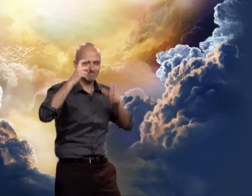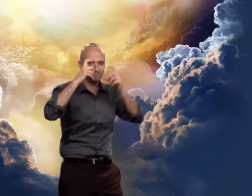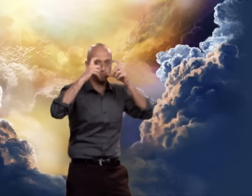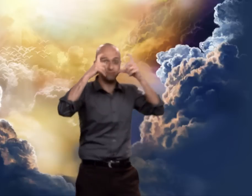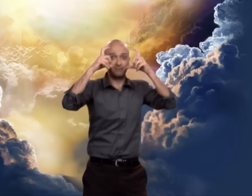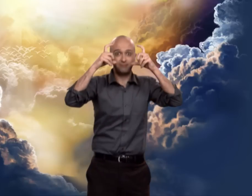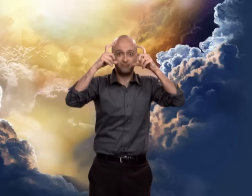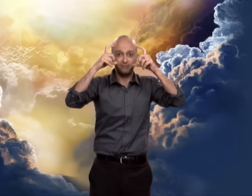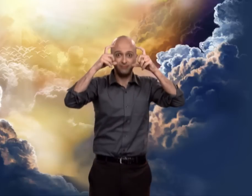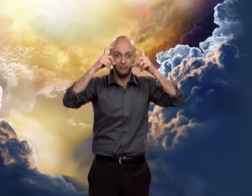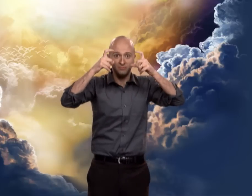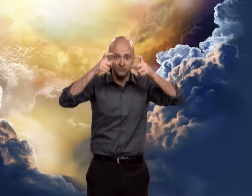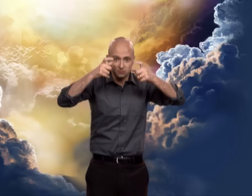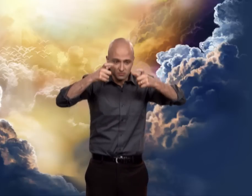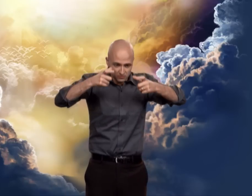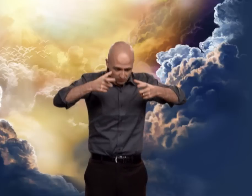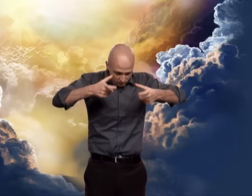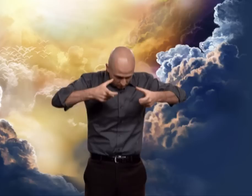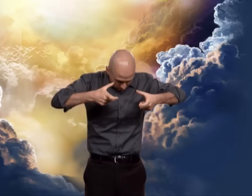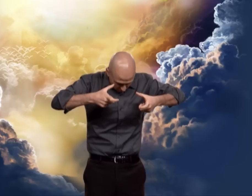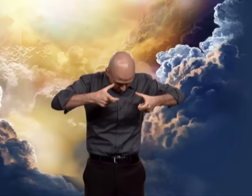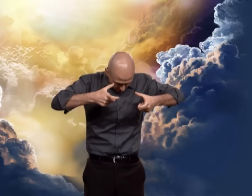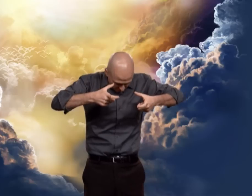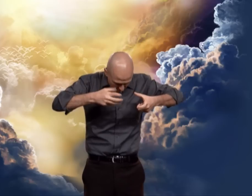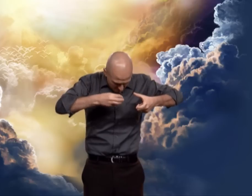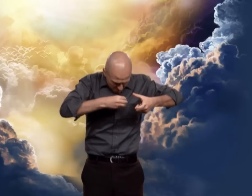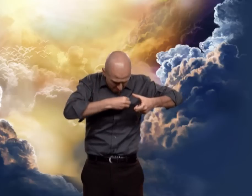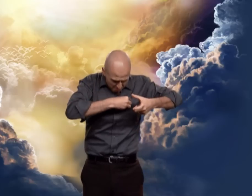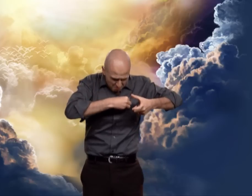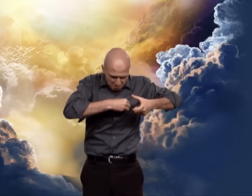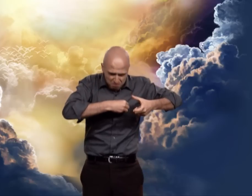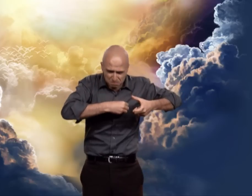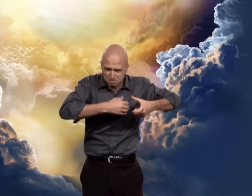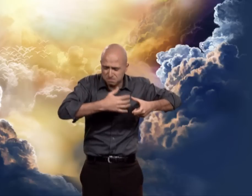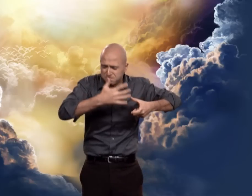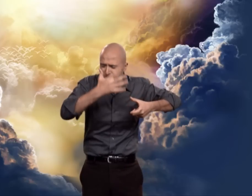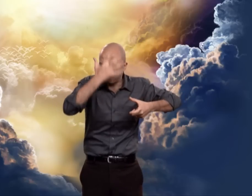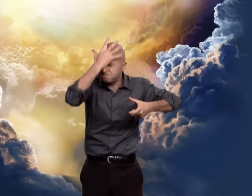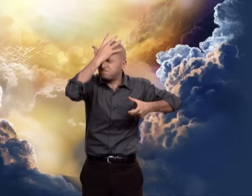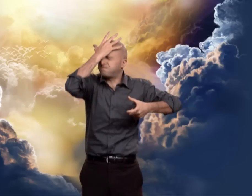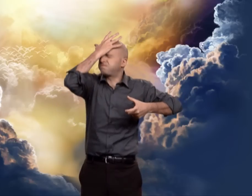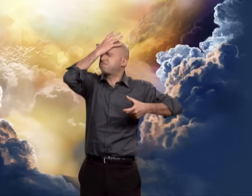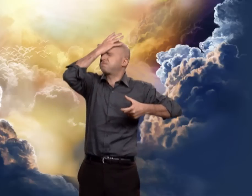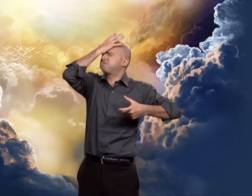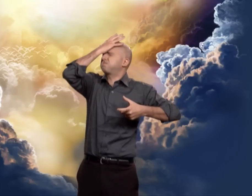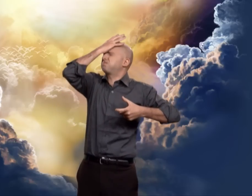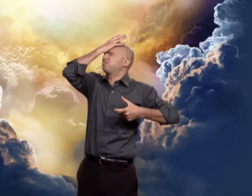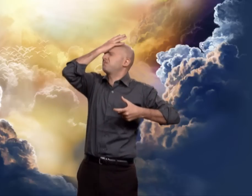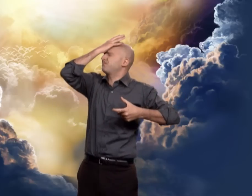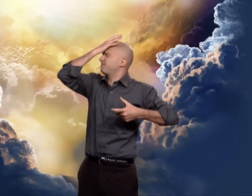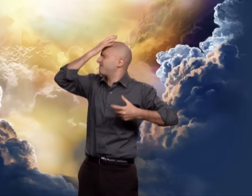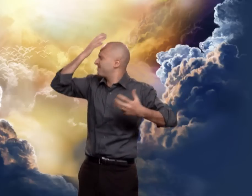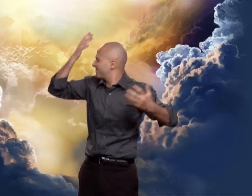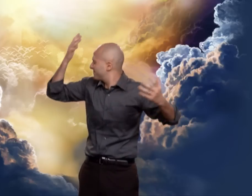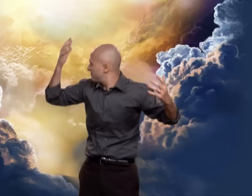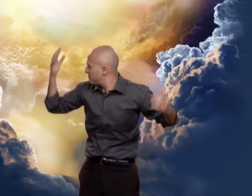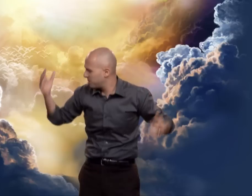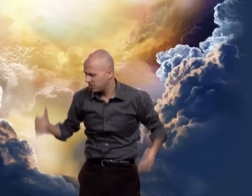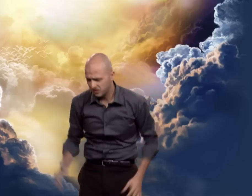própria tolice. Conheceram de fato o mal e provaram o amargo resultado da transgressão. A árvore